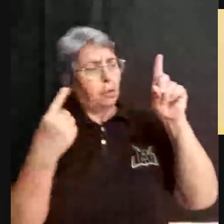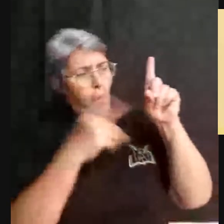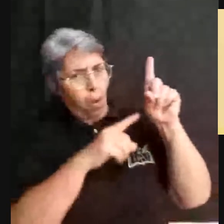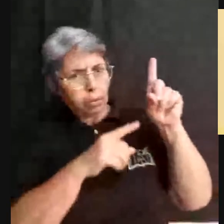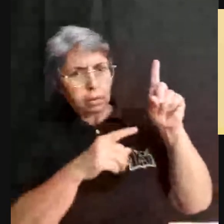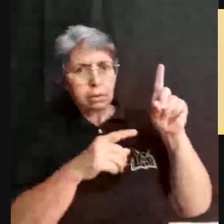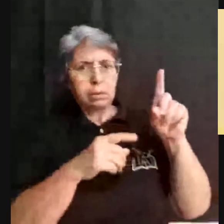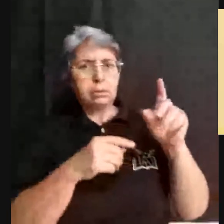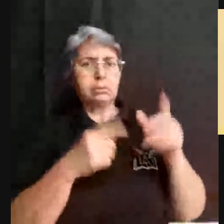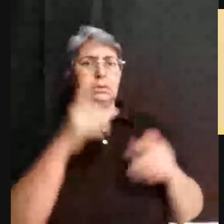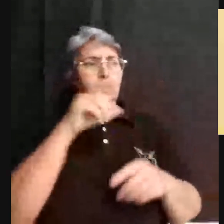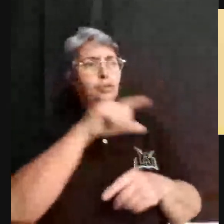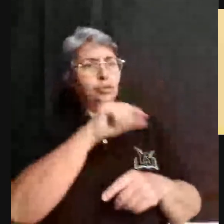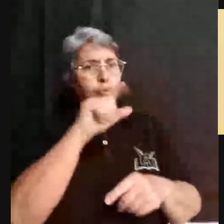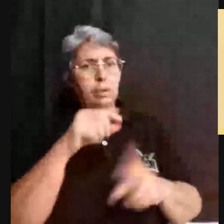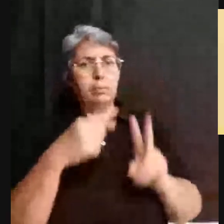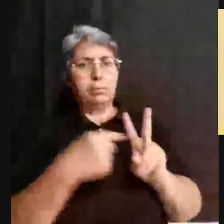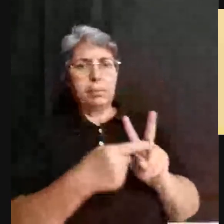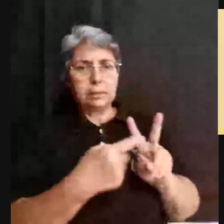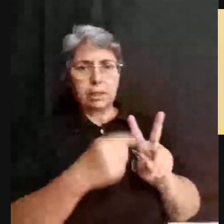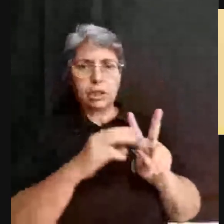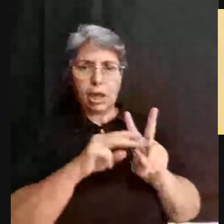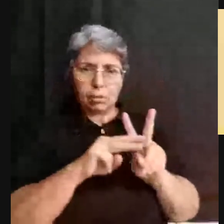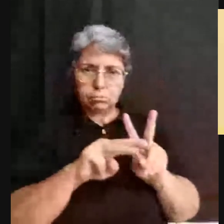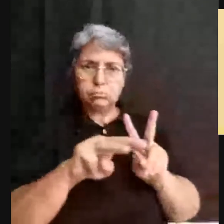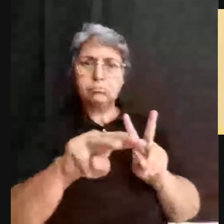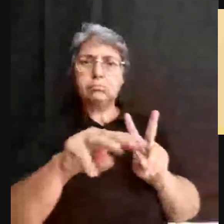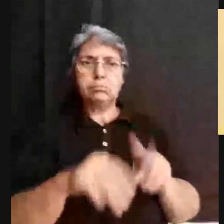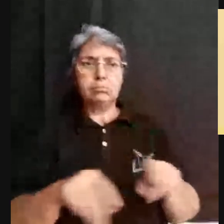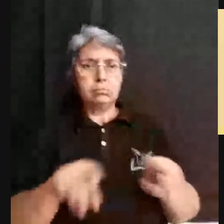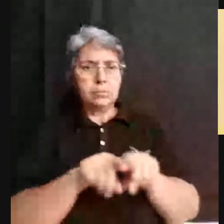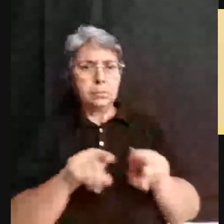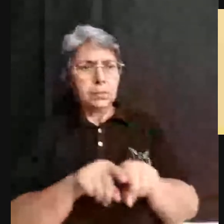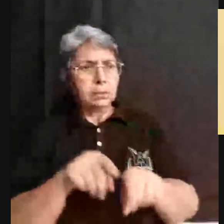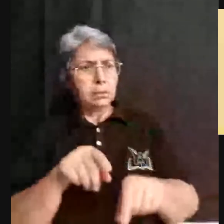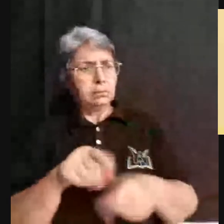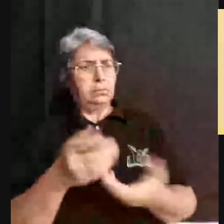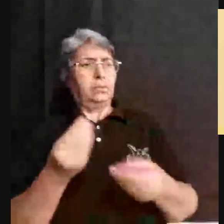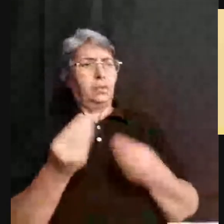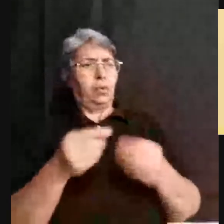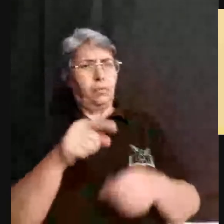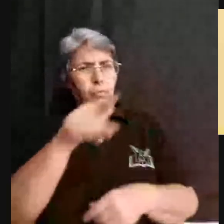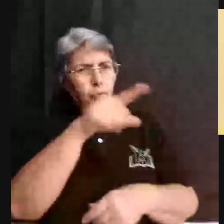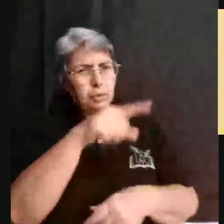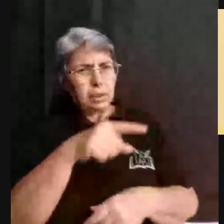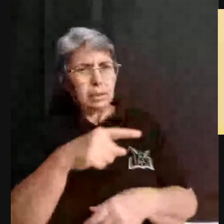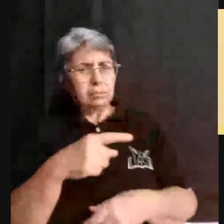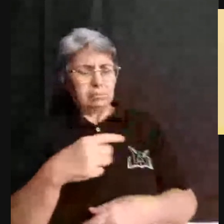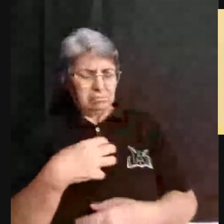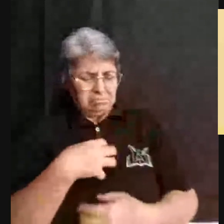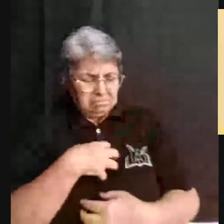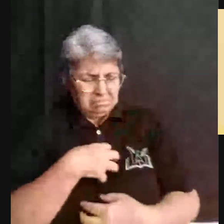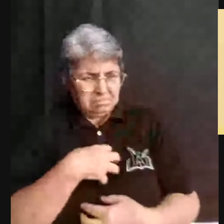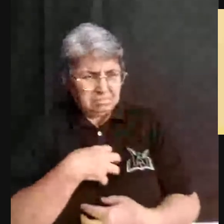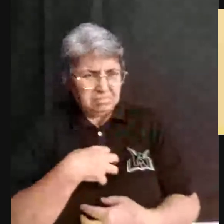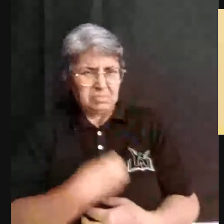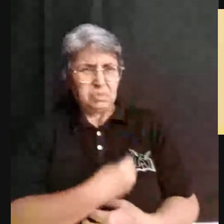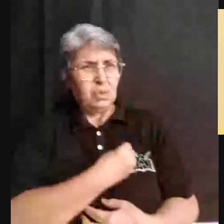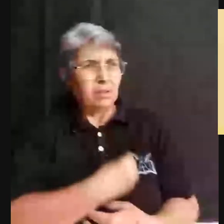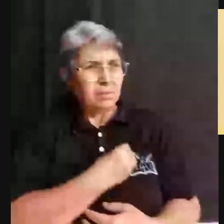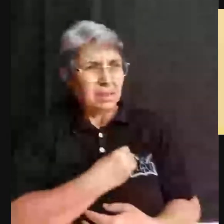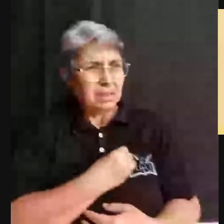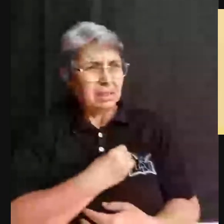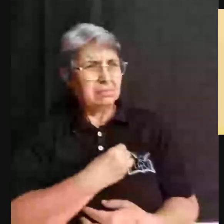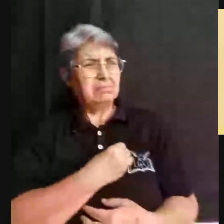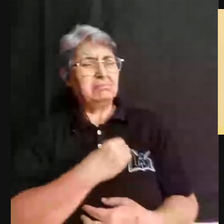que bloqueastes o caminho com vosso espírito perverso? E agora, o ponto